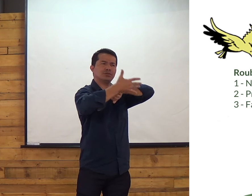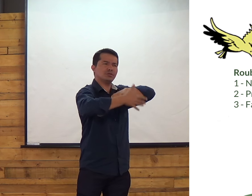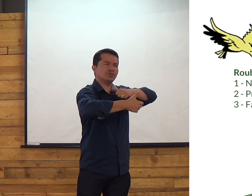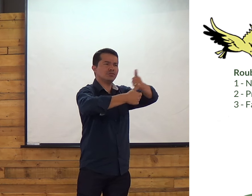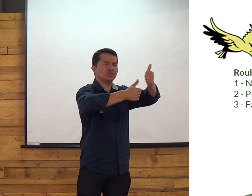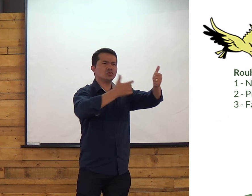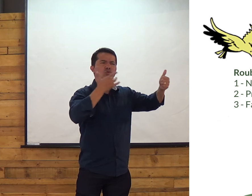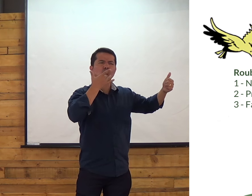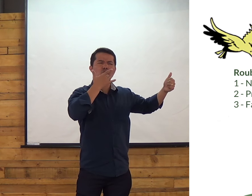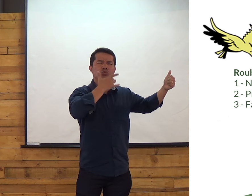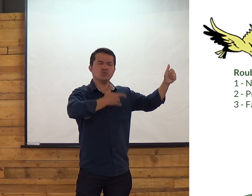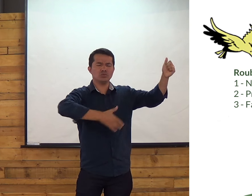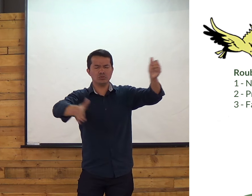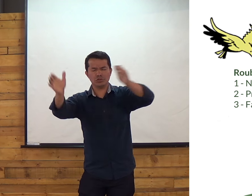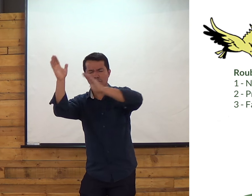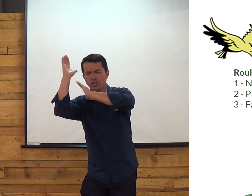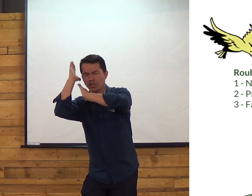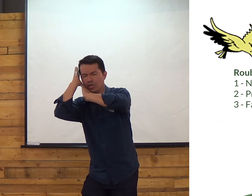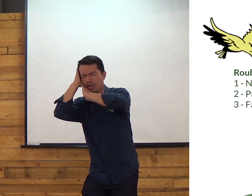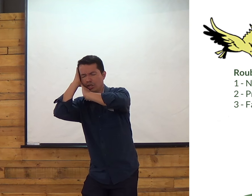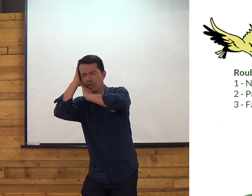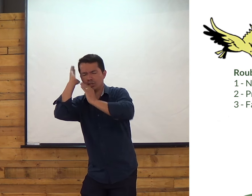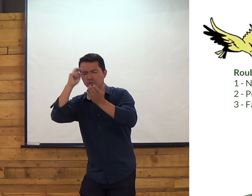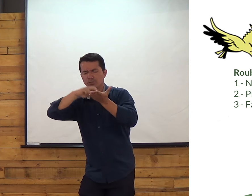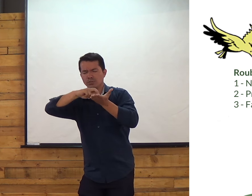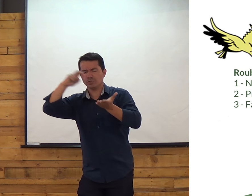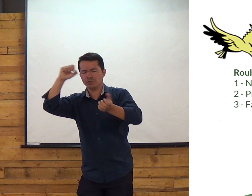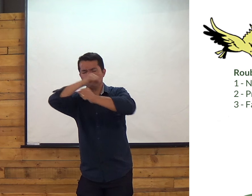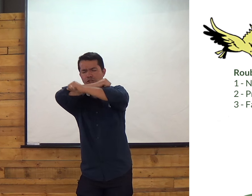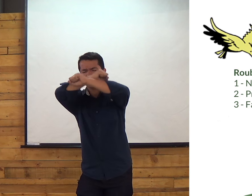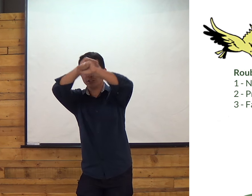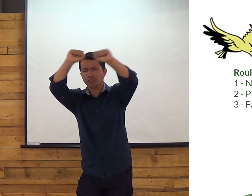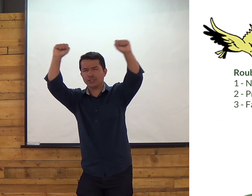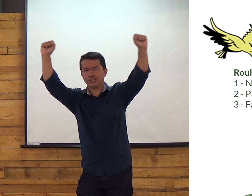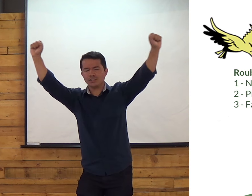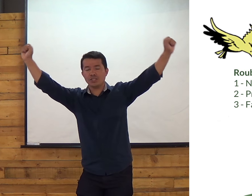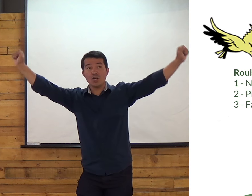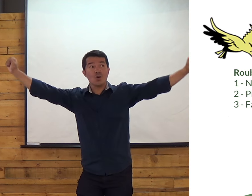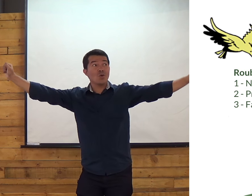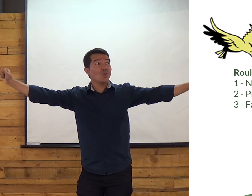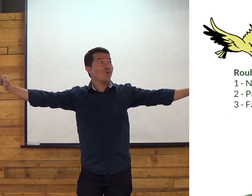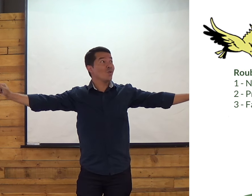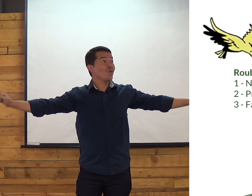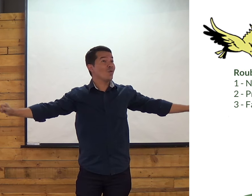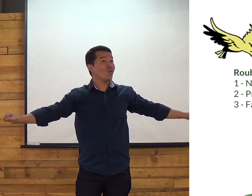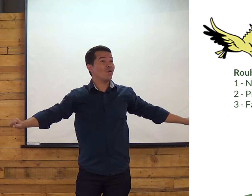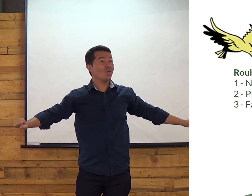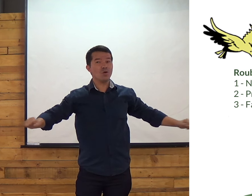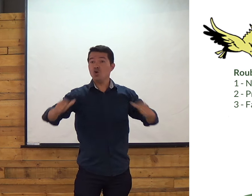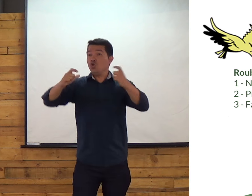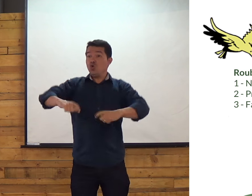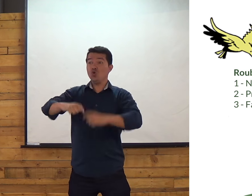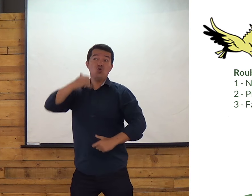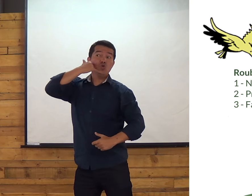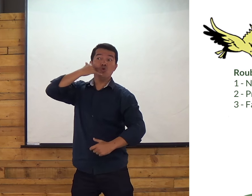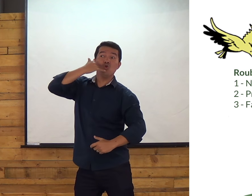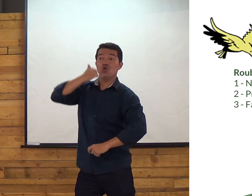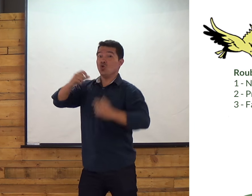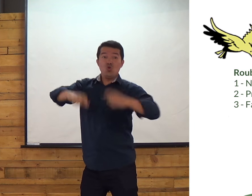dormir e na madrugada tá ali, dorme, descansa, quando acorda de